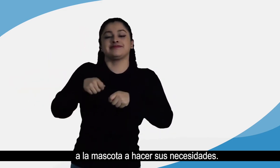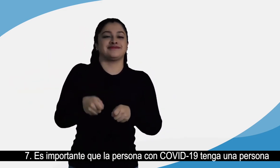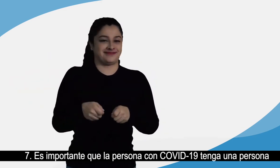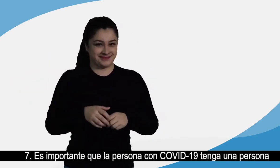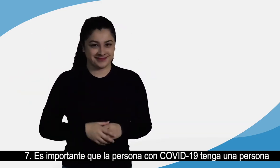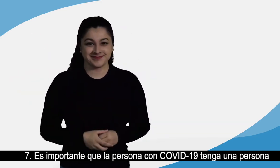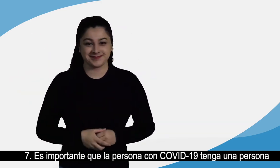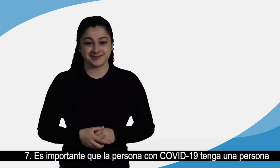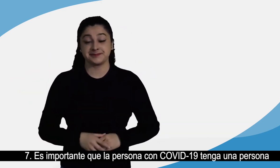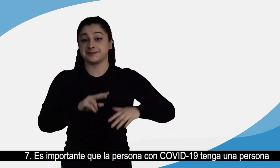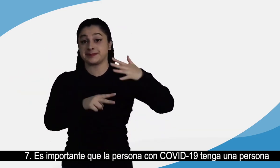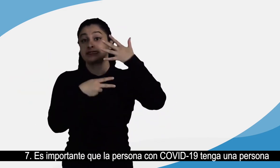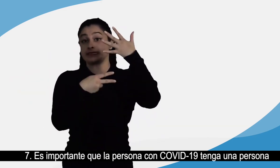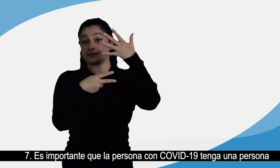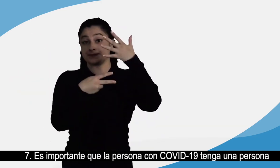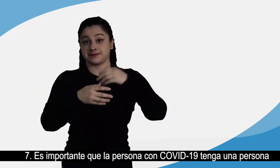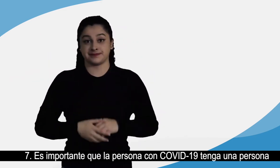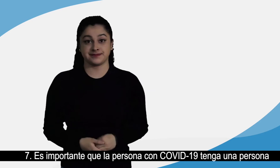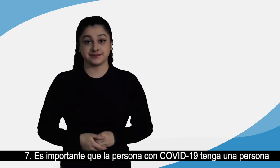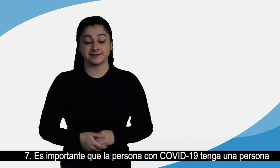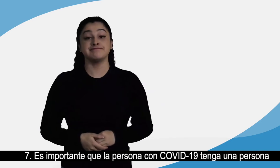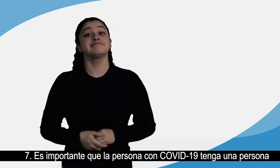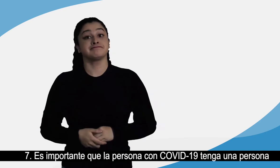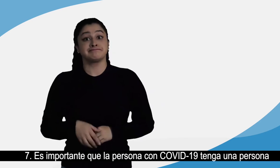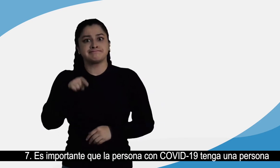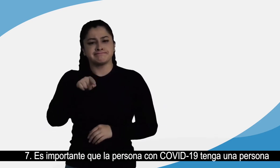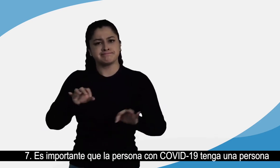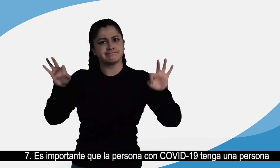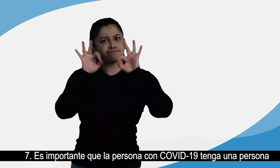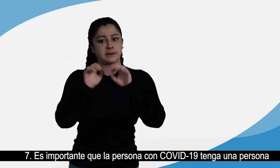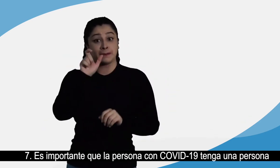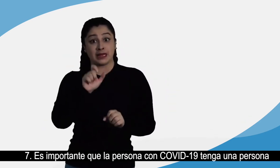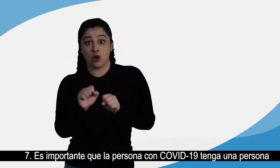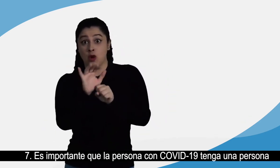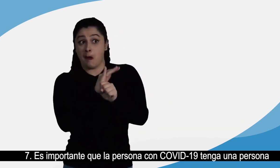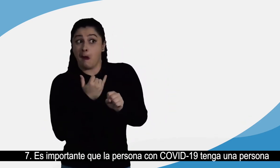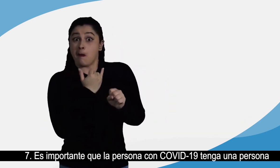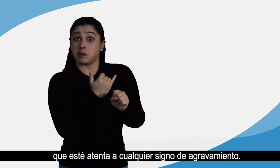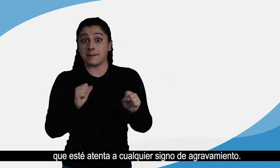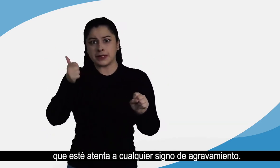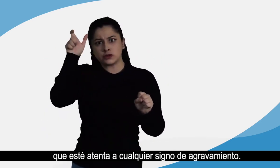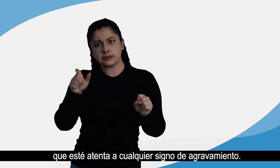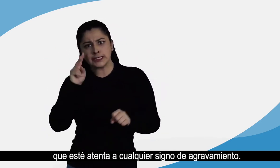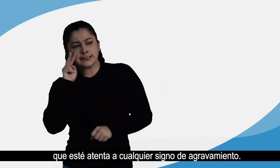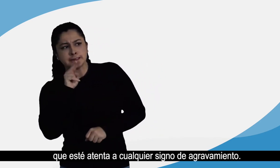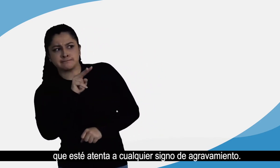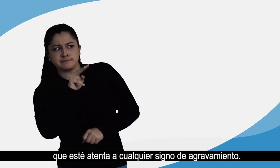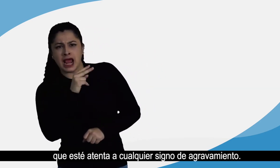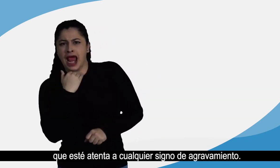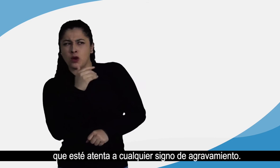7. Es importante que la persona con COVID-19 tenga una persona que esté atenta a cualquier signo